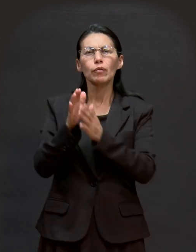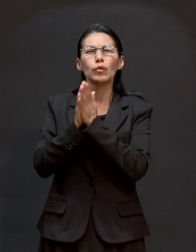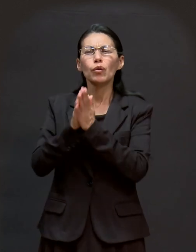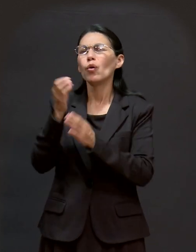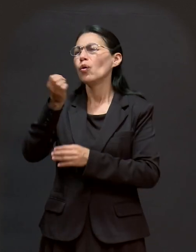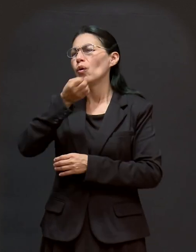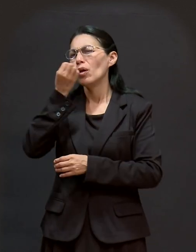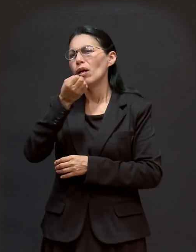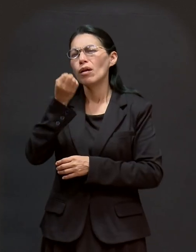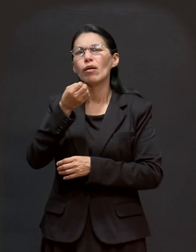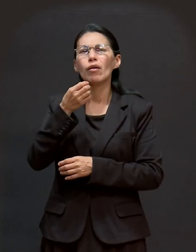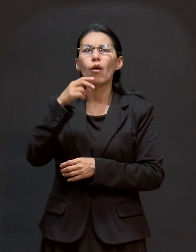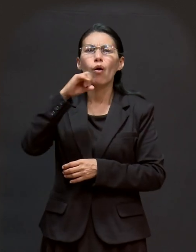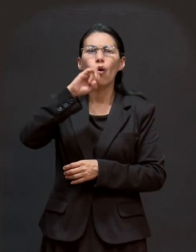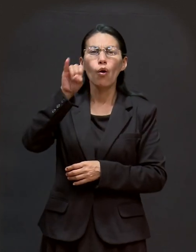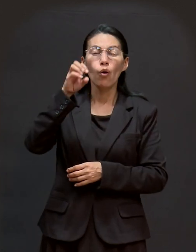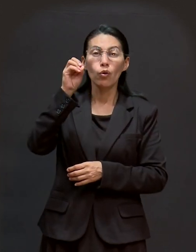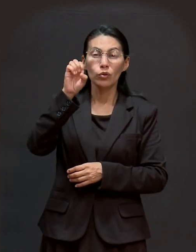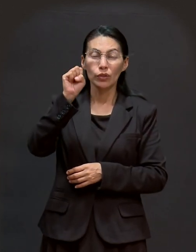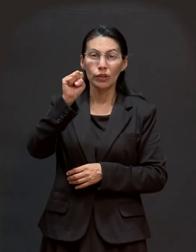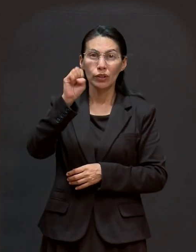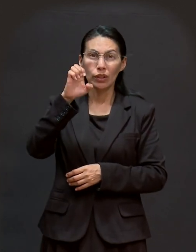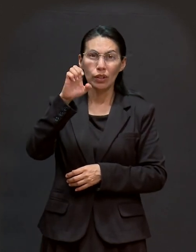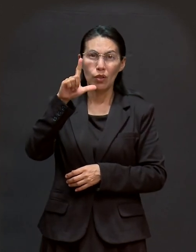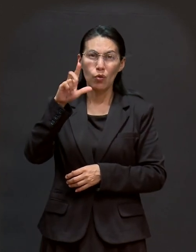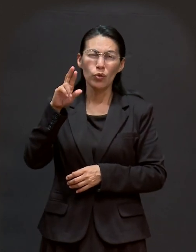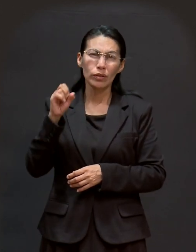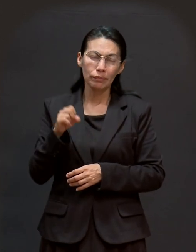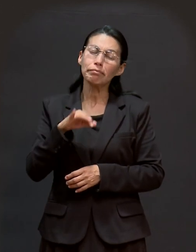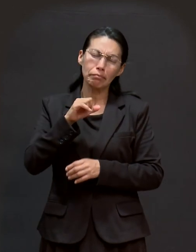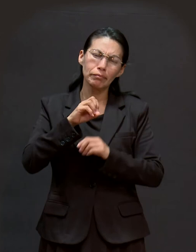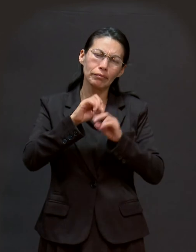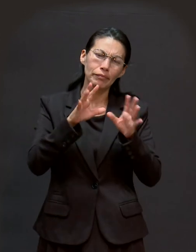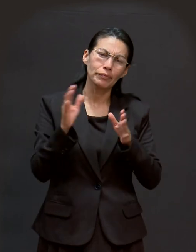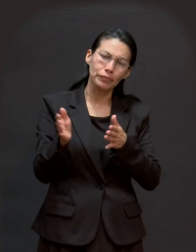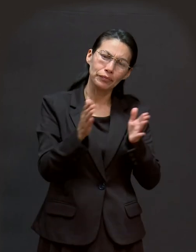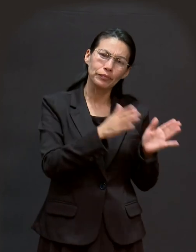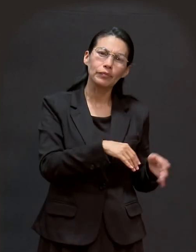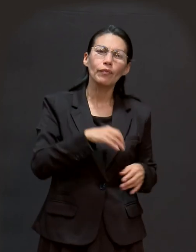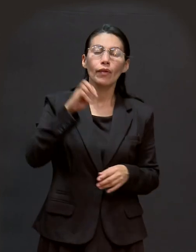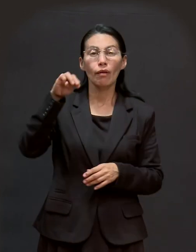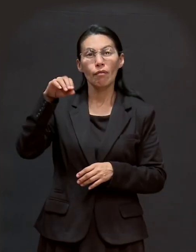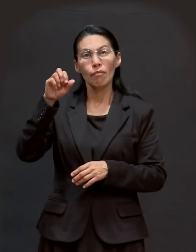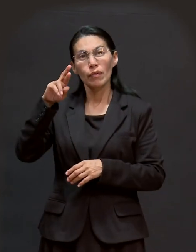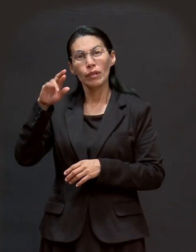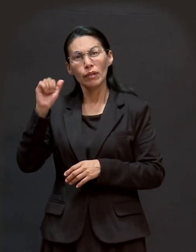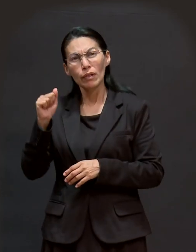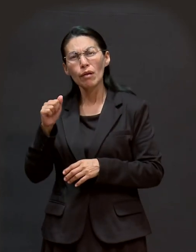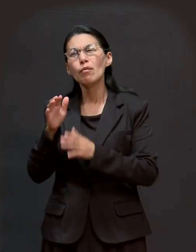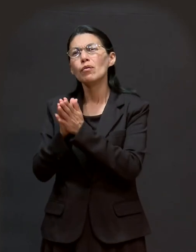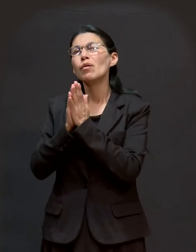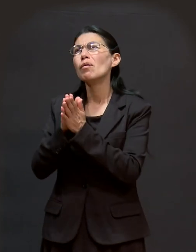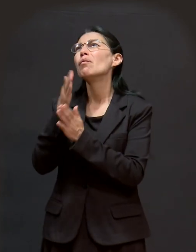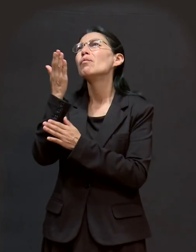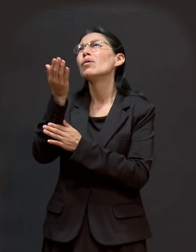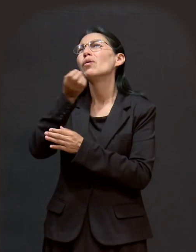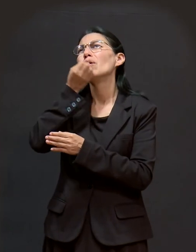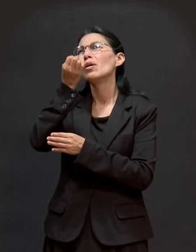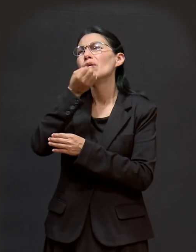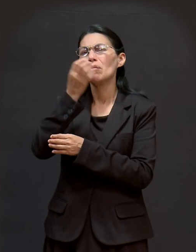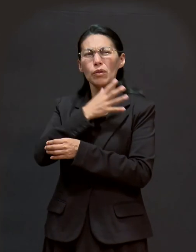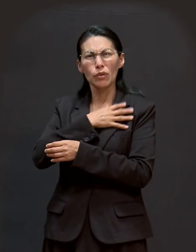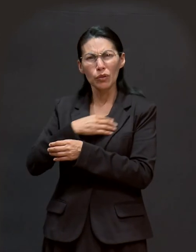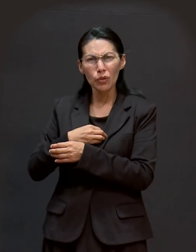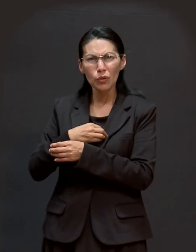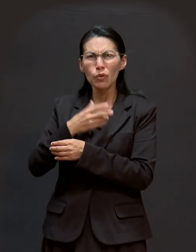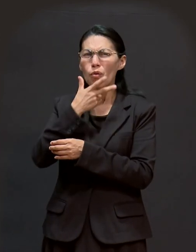valle vamos a estar orando por josé luís maría ramírez buenas noches pido oración por mis hijos hijas